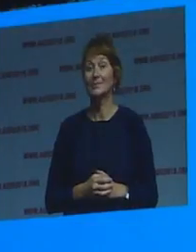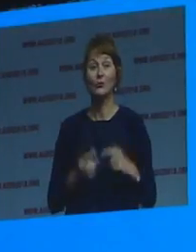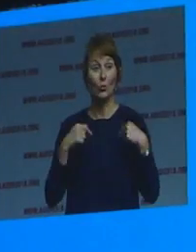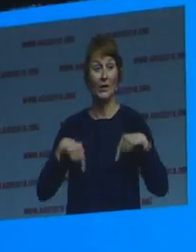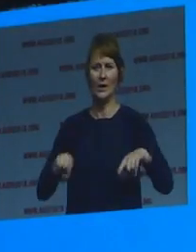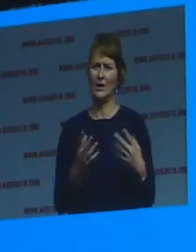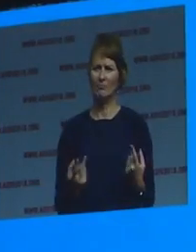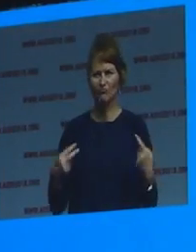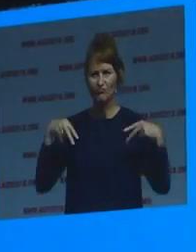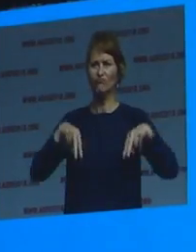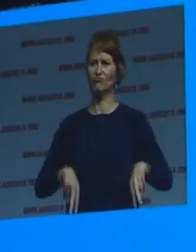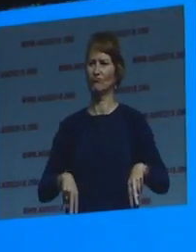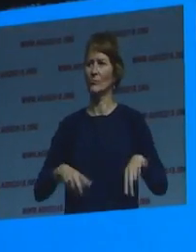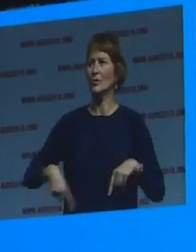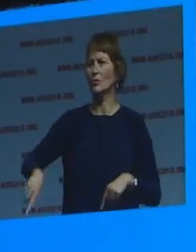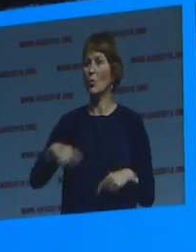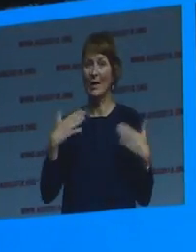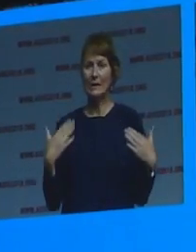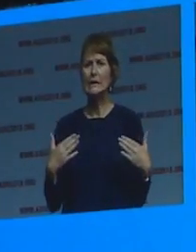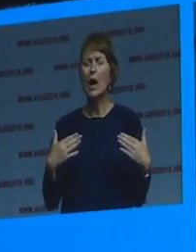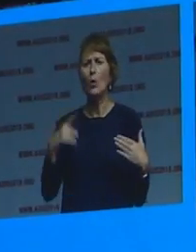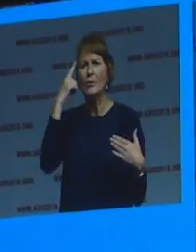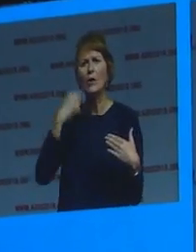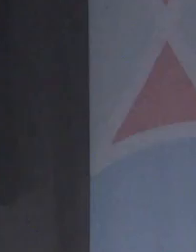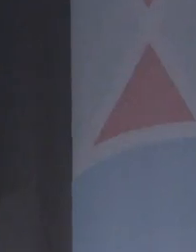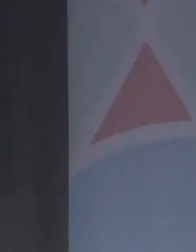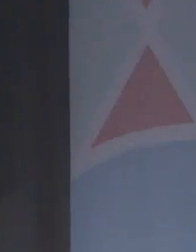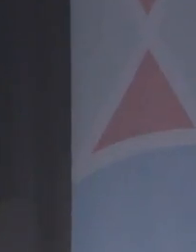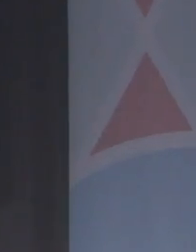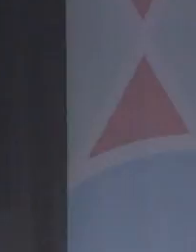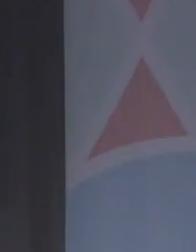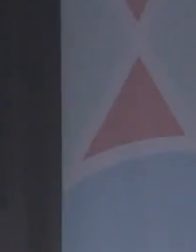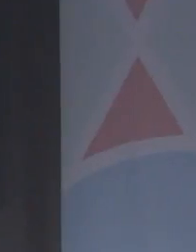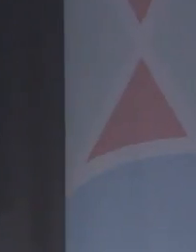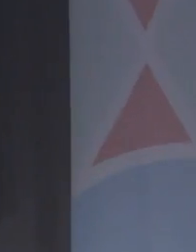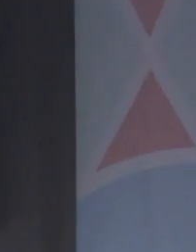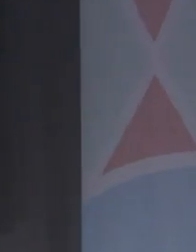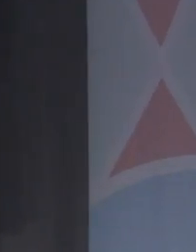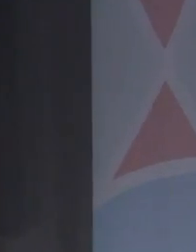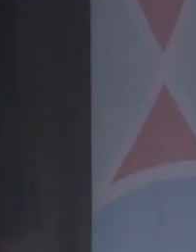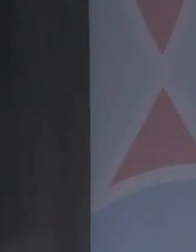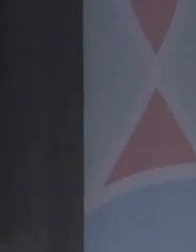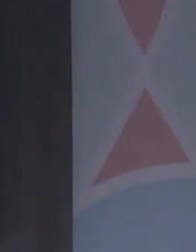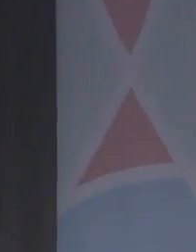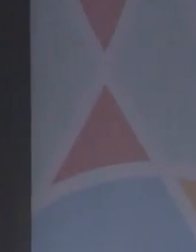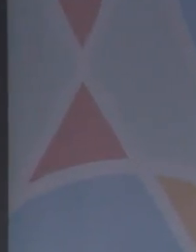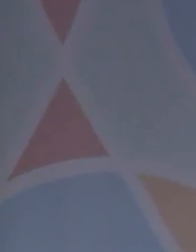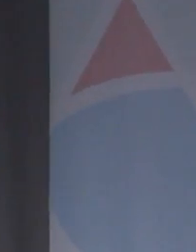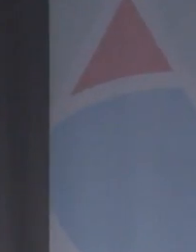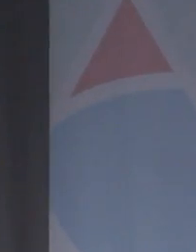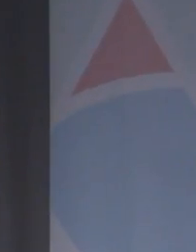HIV. O projeto se concentra nos homens entre os quais a infecção pelo vírus está em ascensão.